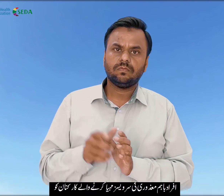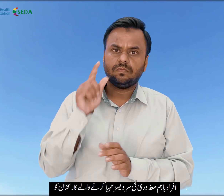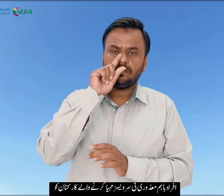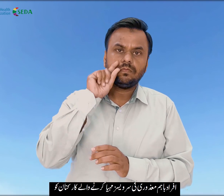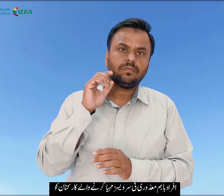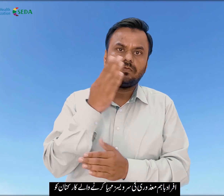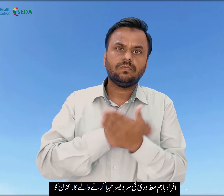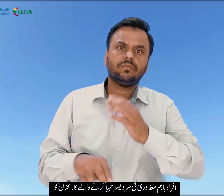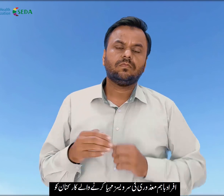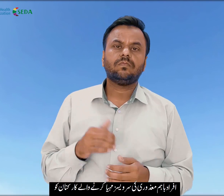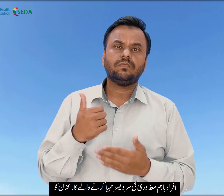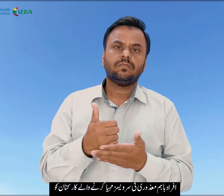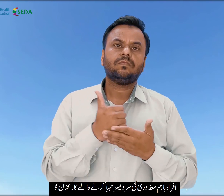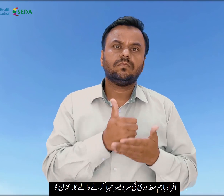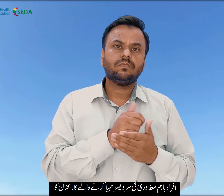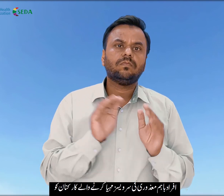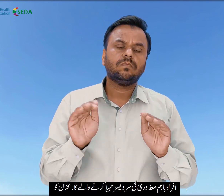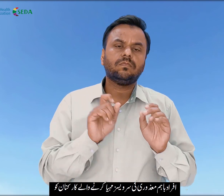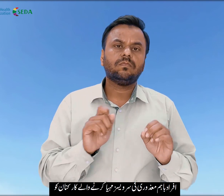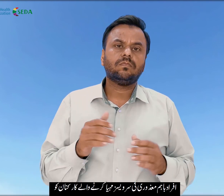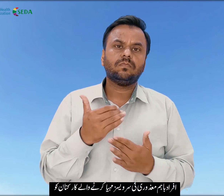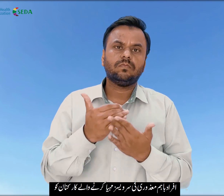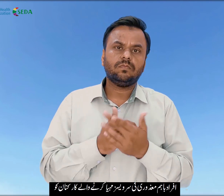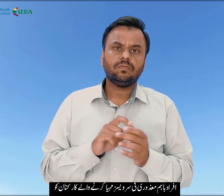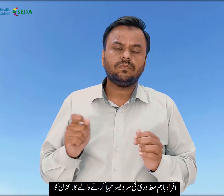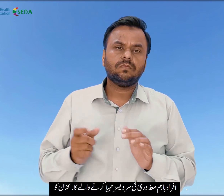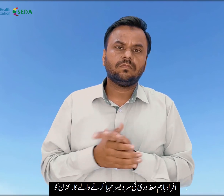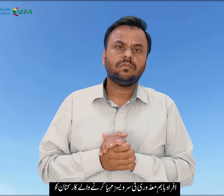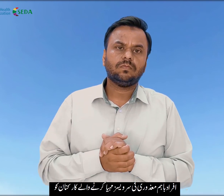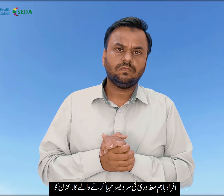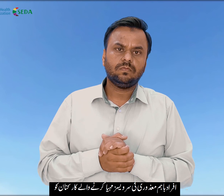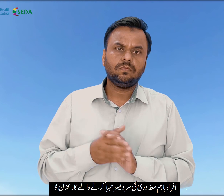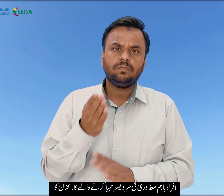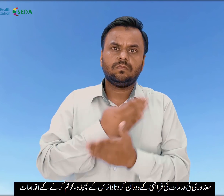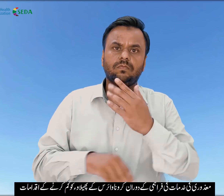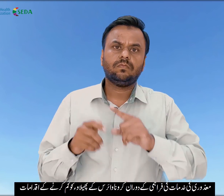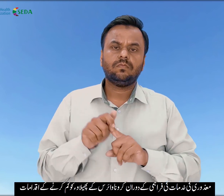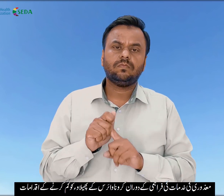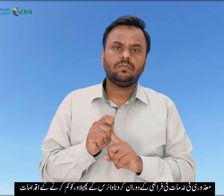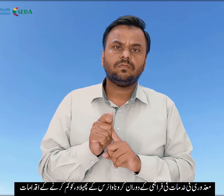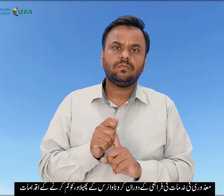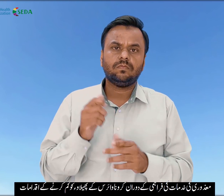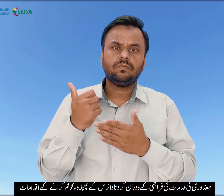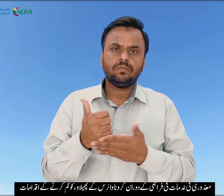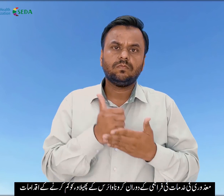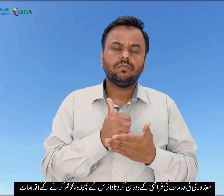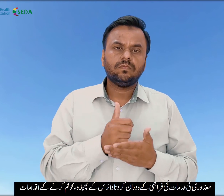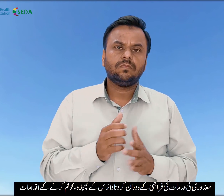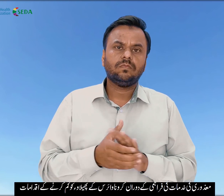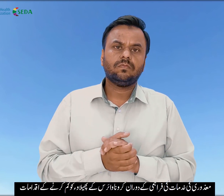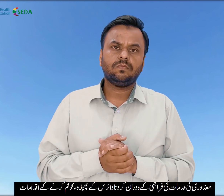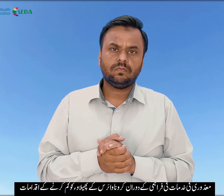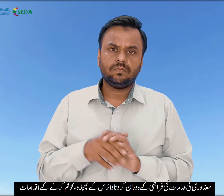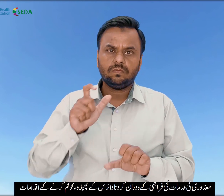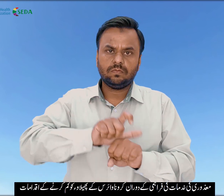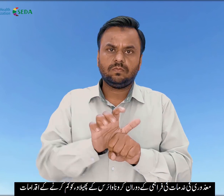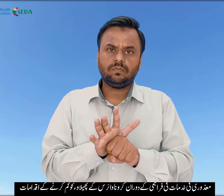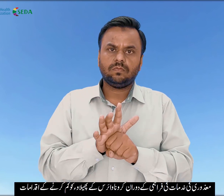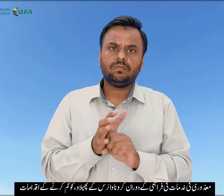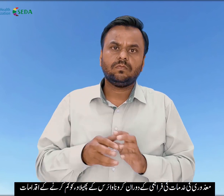افراد باہم معذوری کی سروسز مہیا کرنے والے کارکنان کو معذوری کی خدمات کی فراہمی کے دوران کرونا